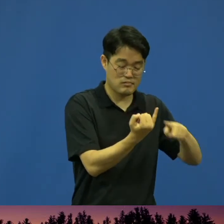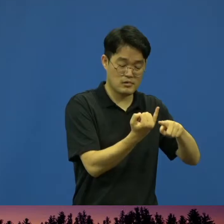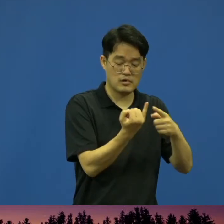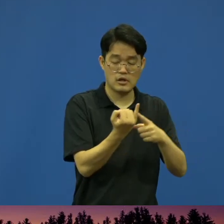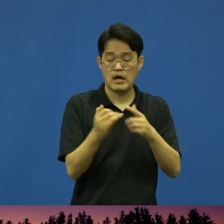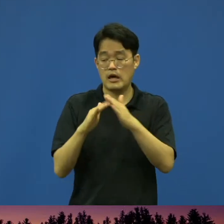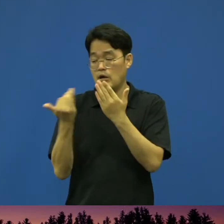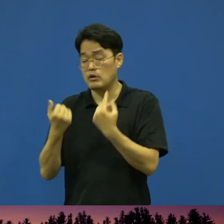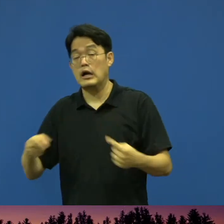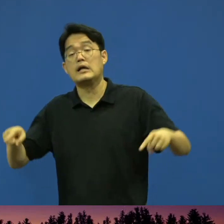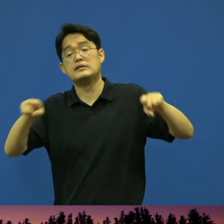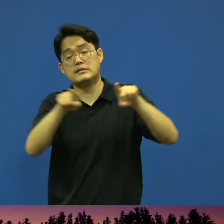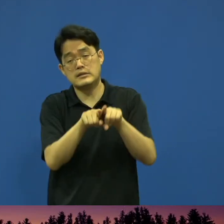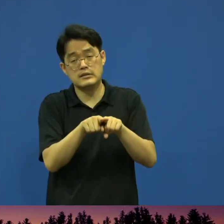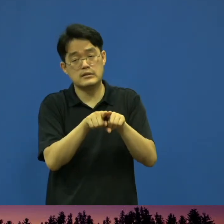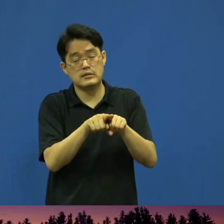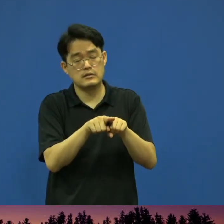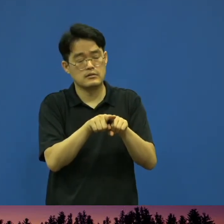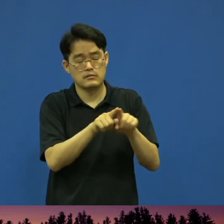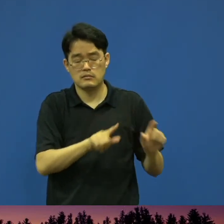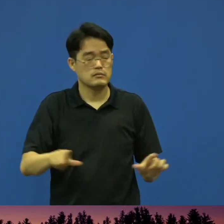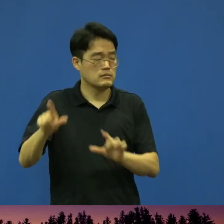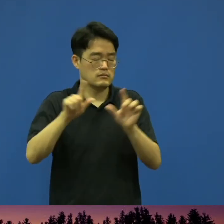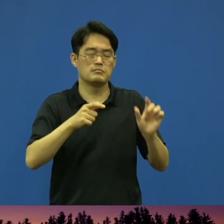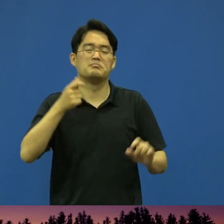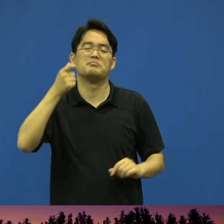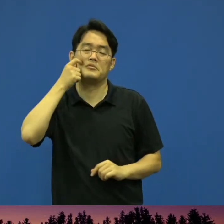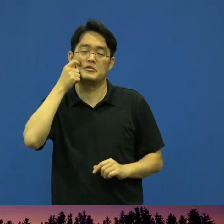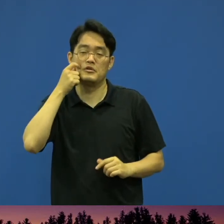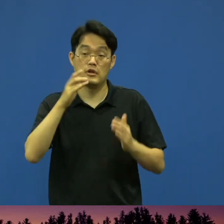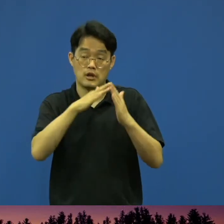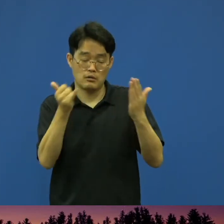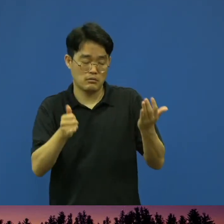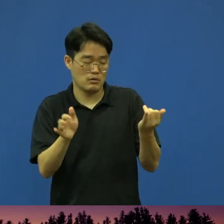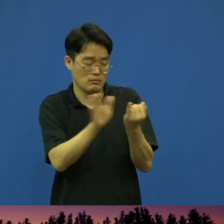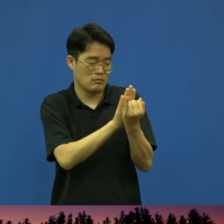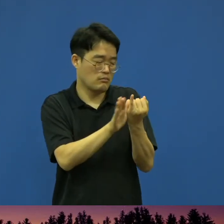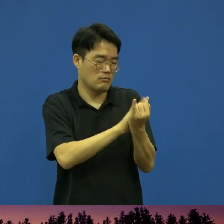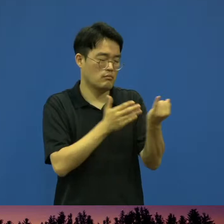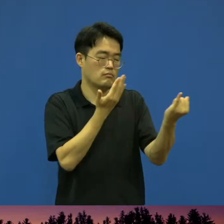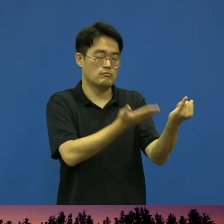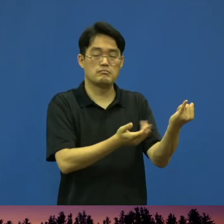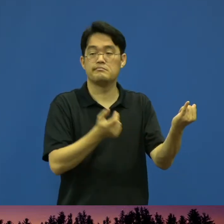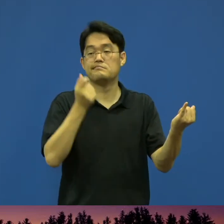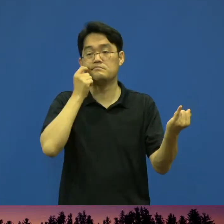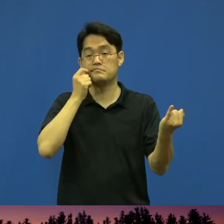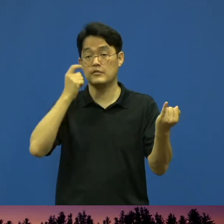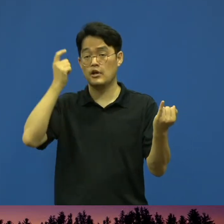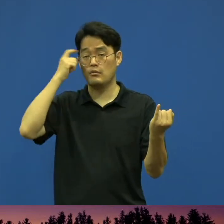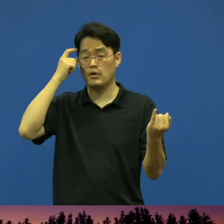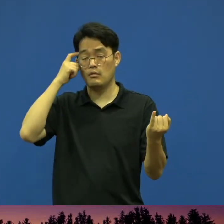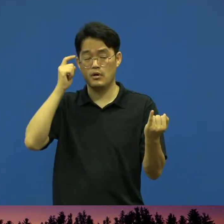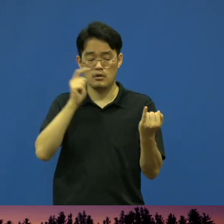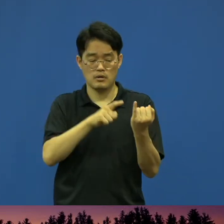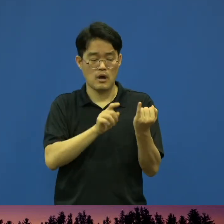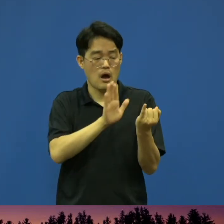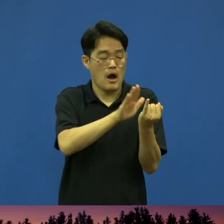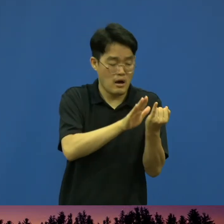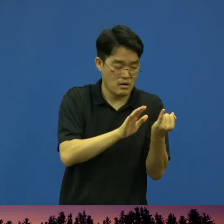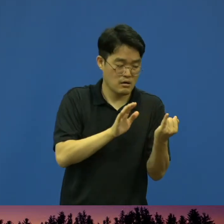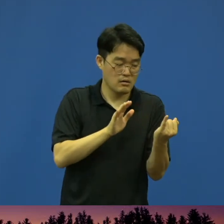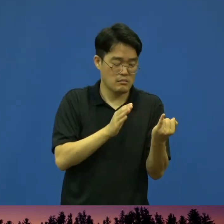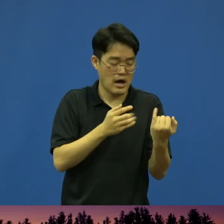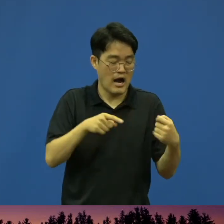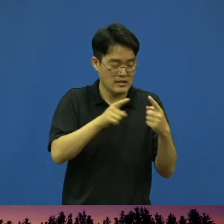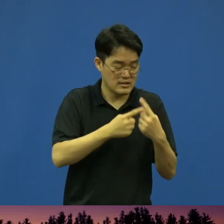가족 중에 누가 아픔이 있으면 함께 끌어안고 울 수도 있고 위로할 수도 있고 등도 토닥여 줄 수 있는데, 그는 어떤 터치도 어떤